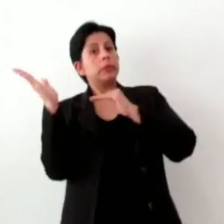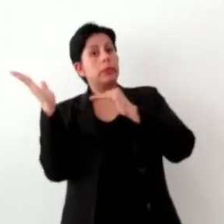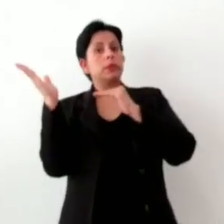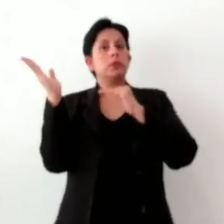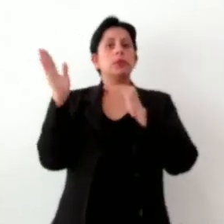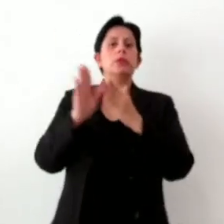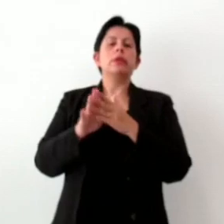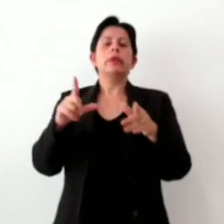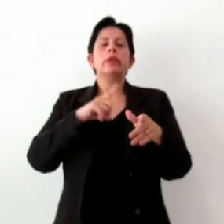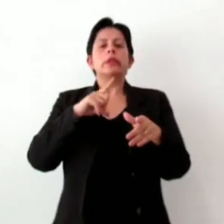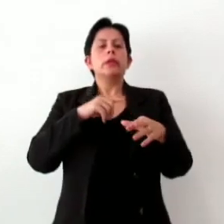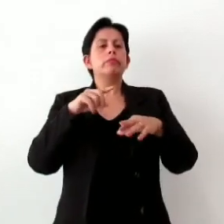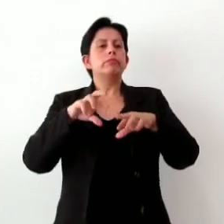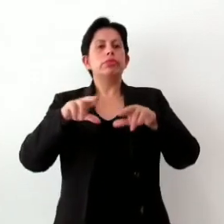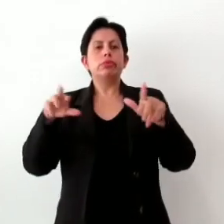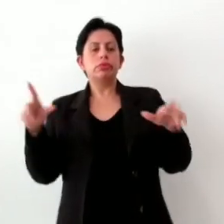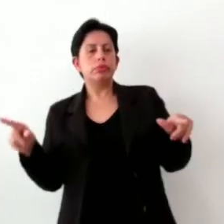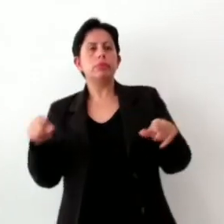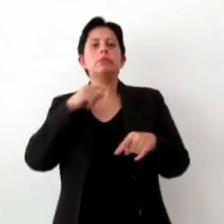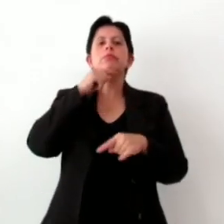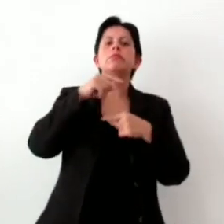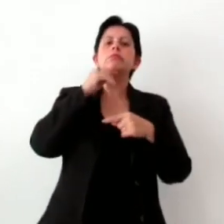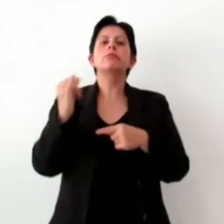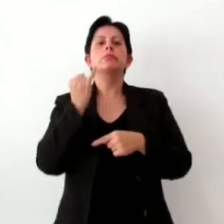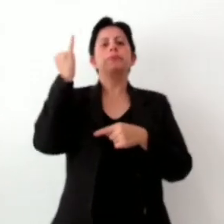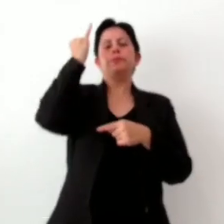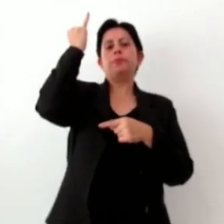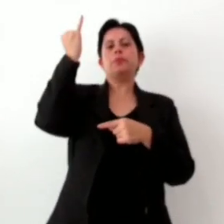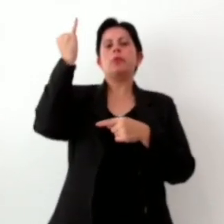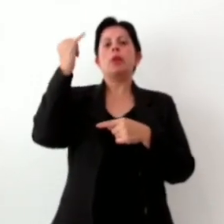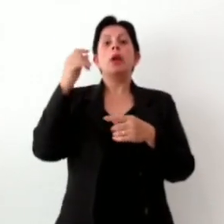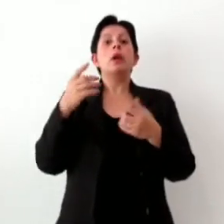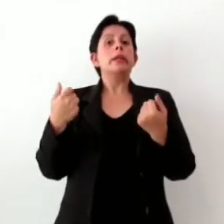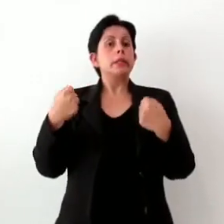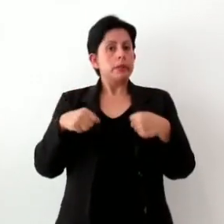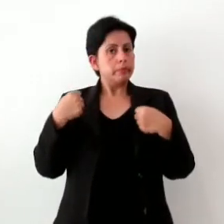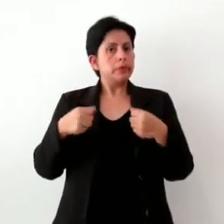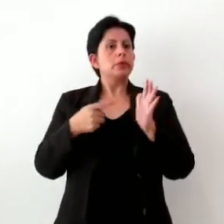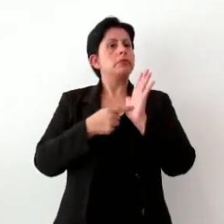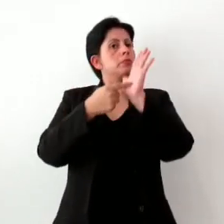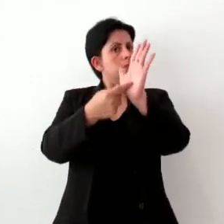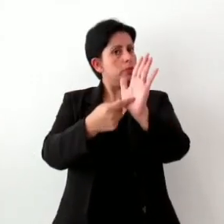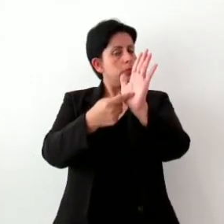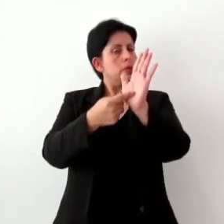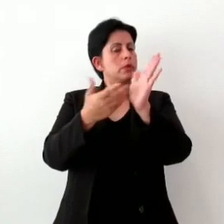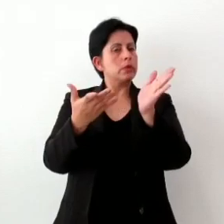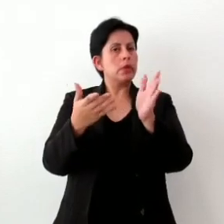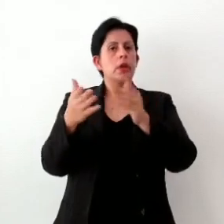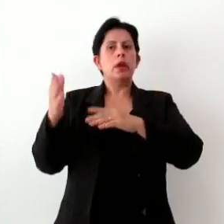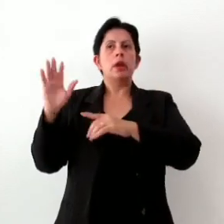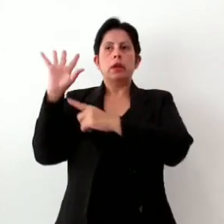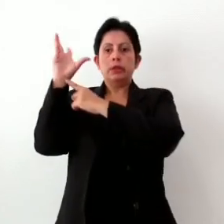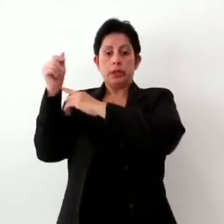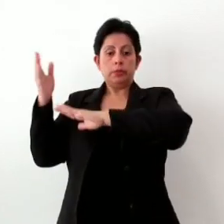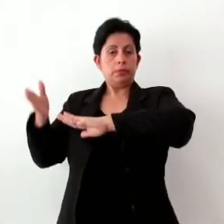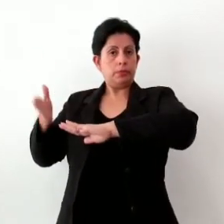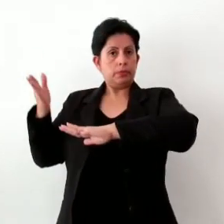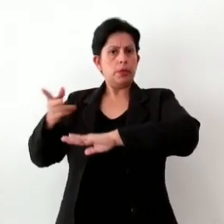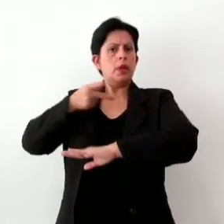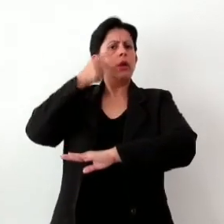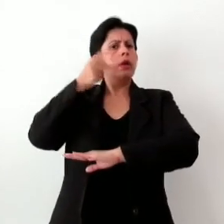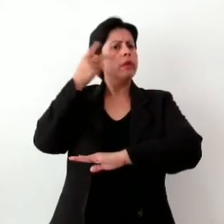tem outras questões que são importantes e que eu acho que têm definido o campo da arte contemporânea e que dizem